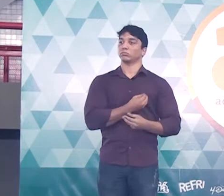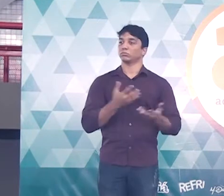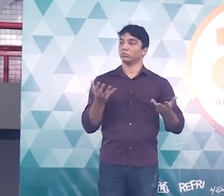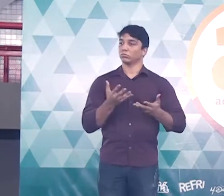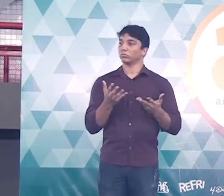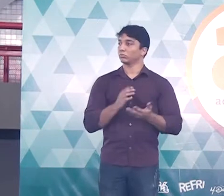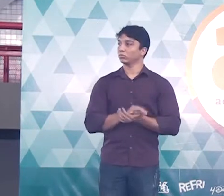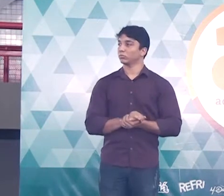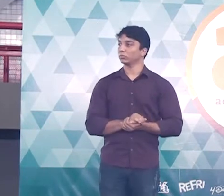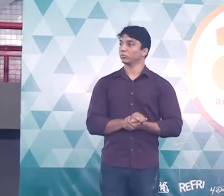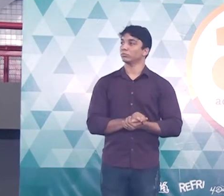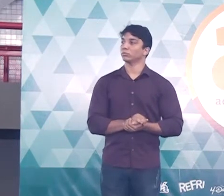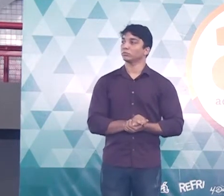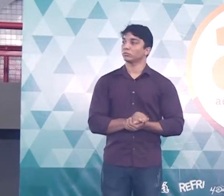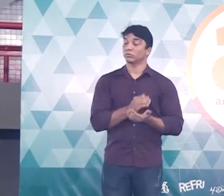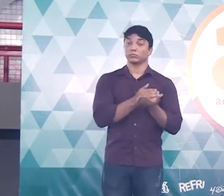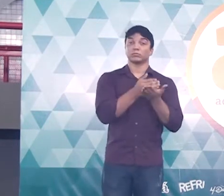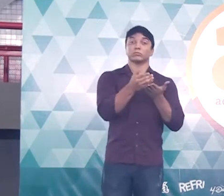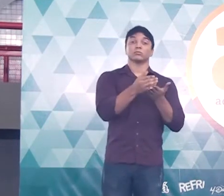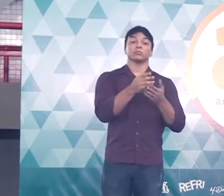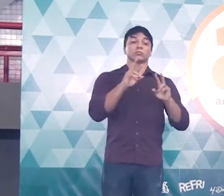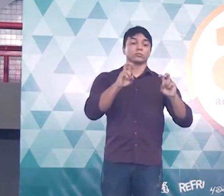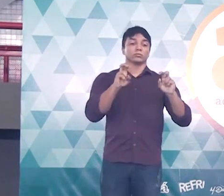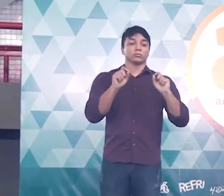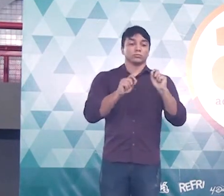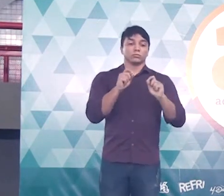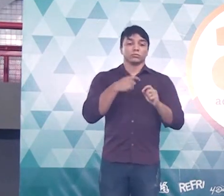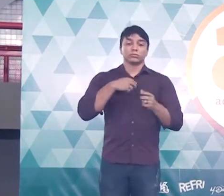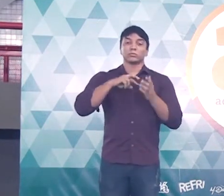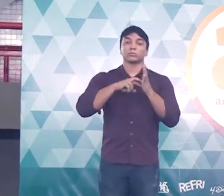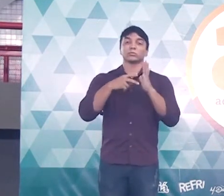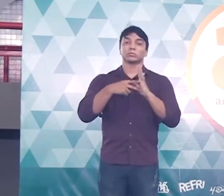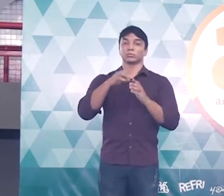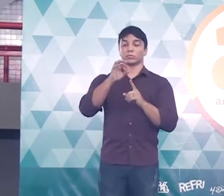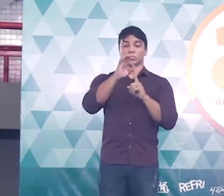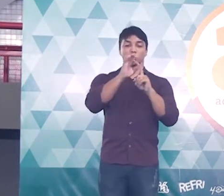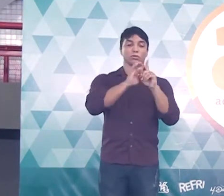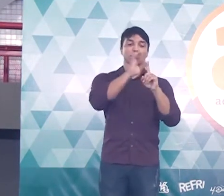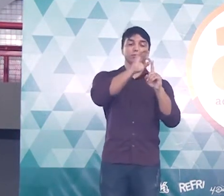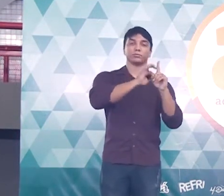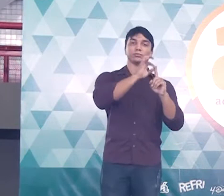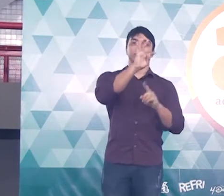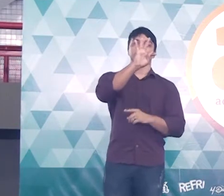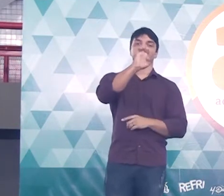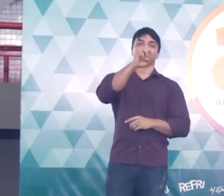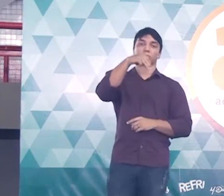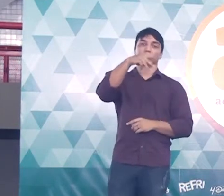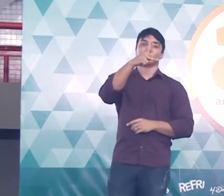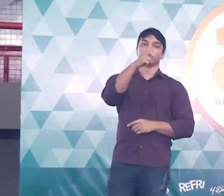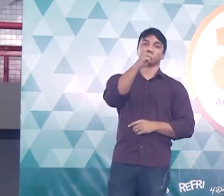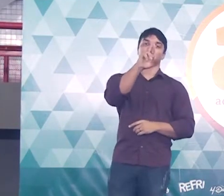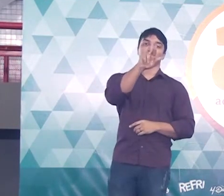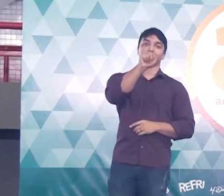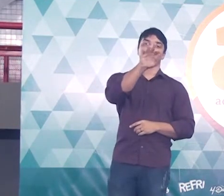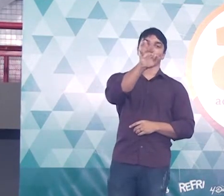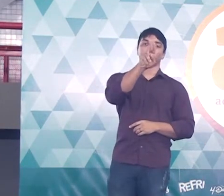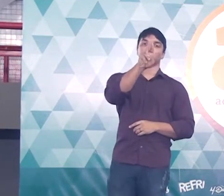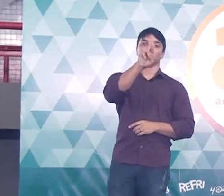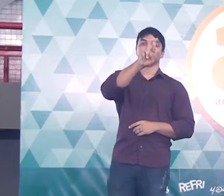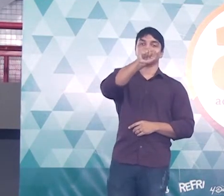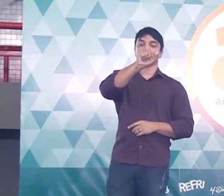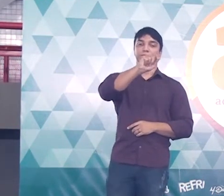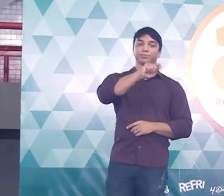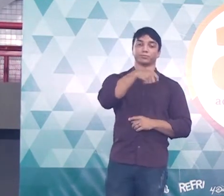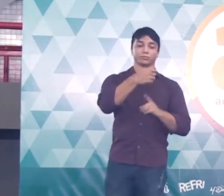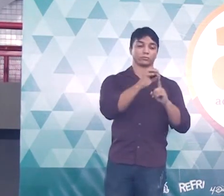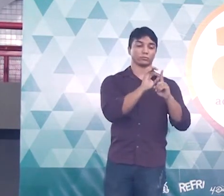Vamos começar logo com a definição de temperatura. Galera, quando a gente